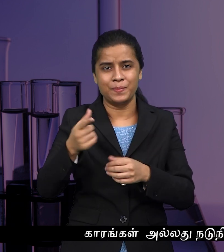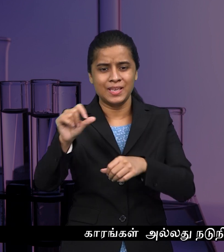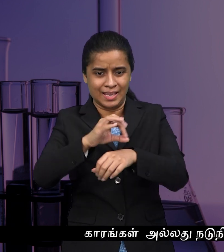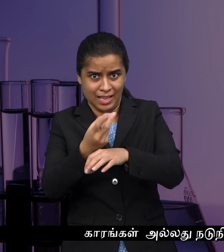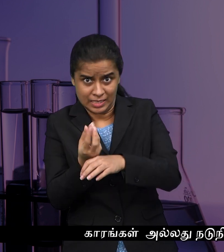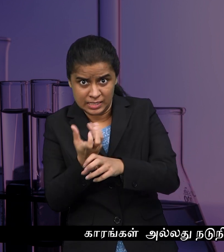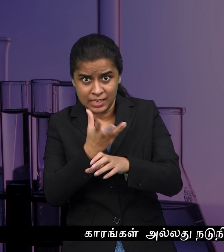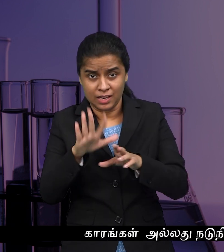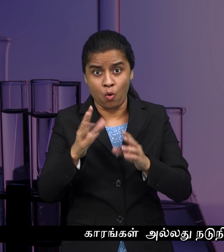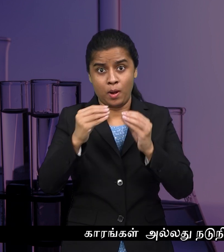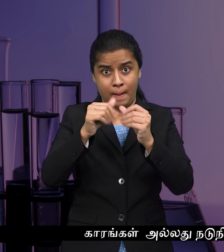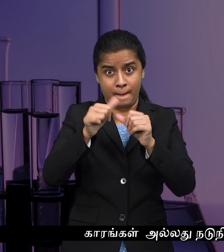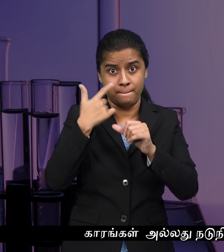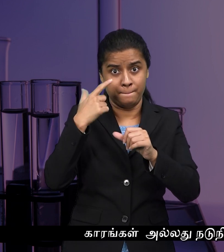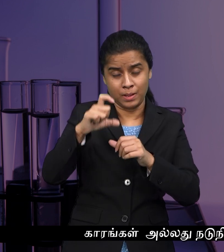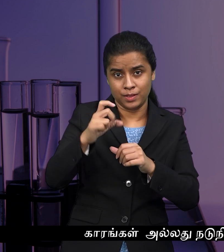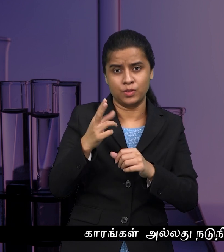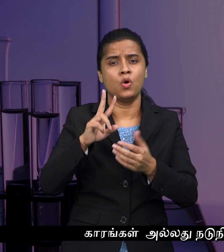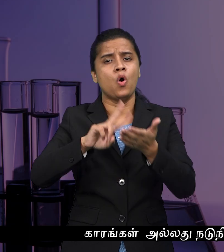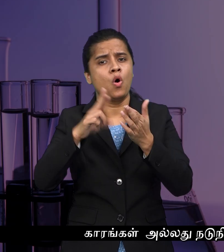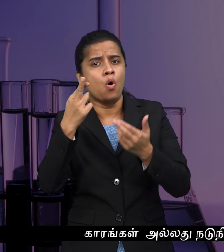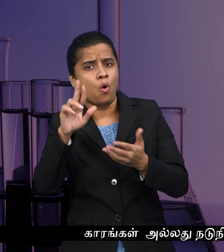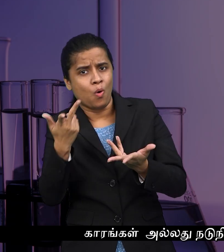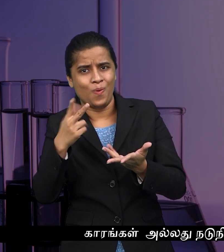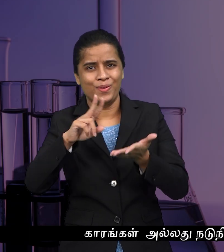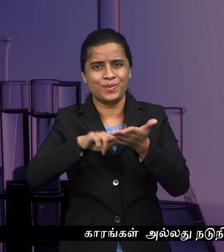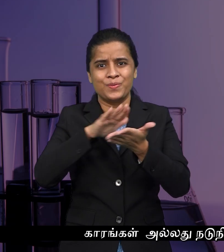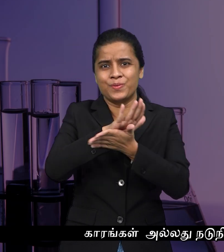காரங்கள் அல்லது நடுநிலை இயல்புடையதாக இருக்கலாம்.